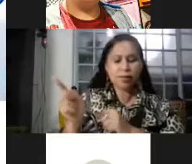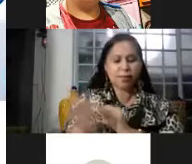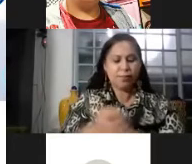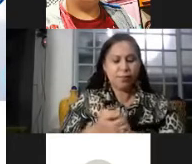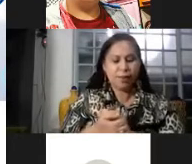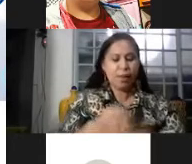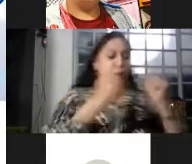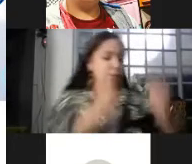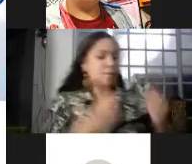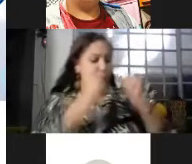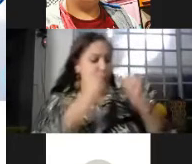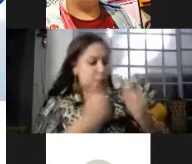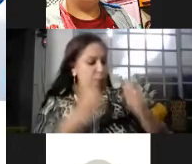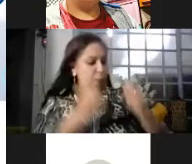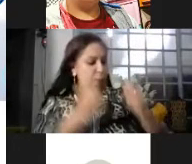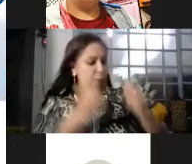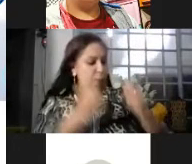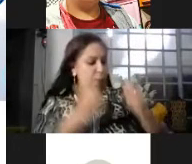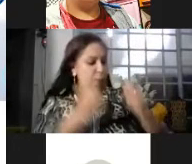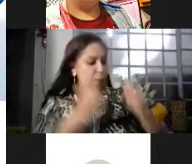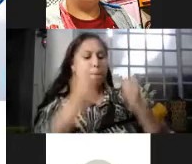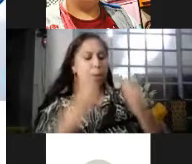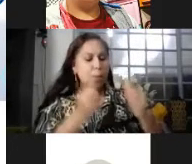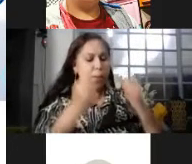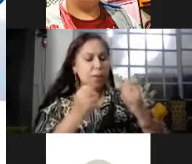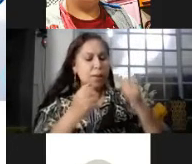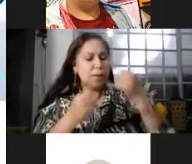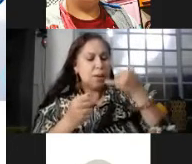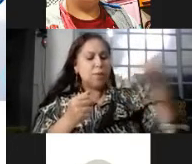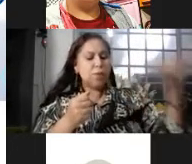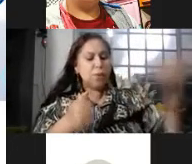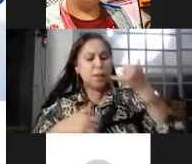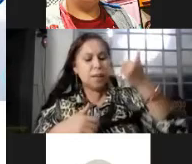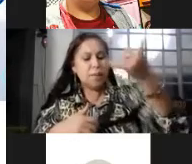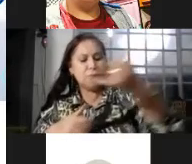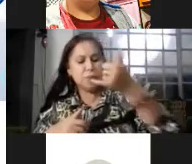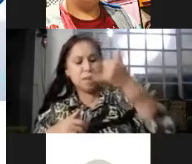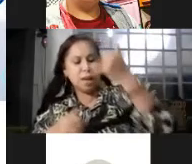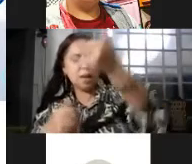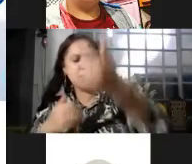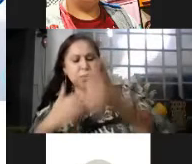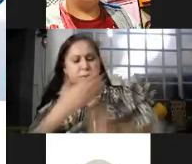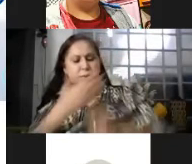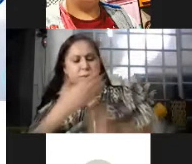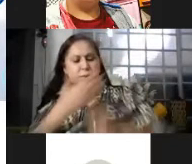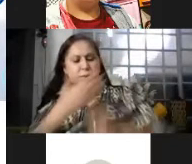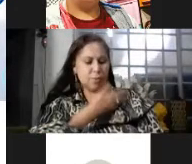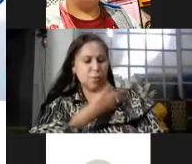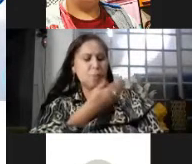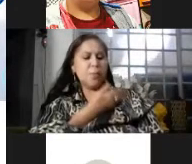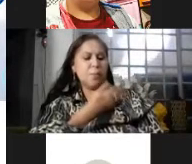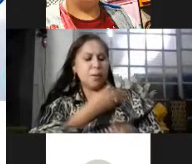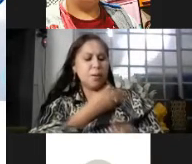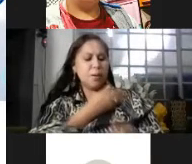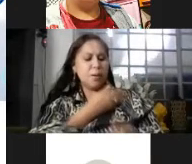dois? Pode, no caso é o sim, né? Pode. Vou telefonar para os amigos,